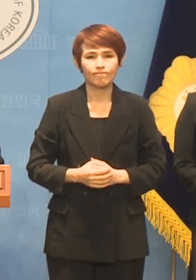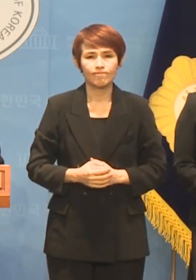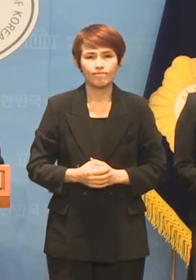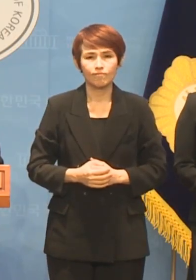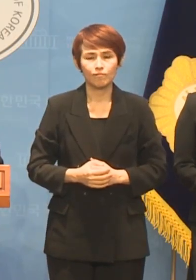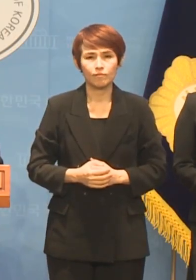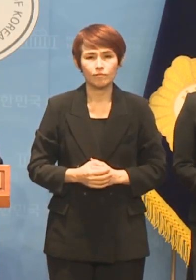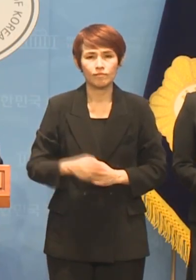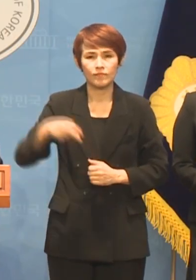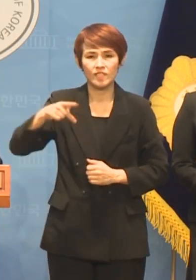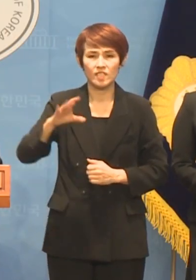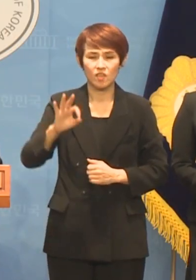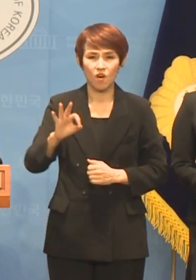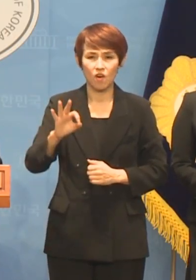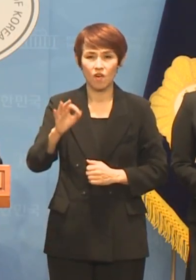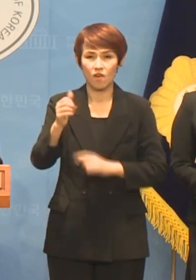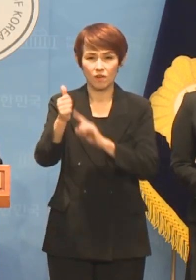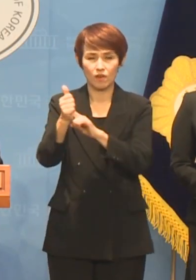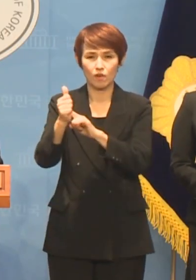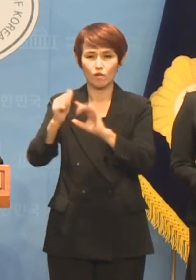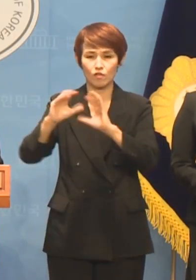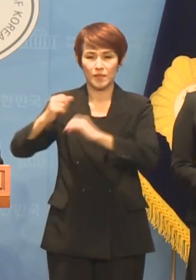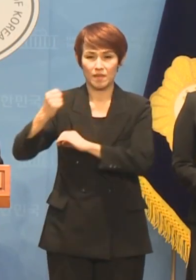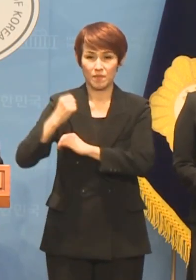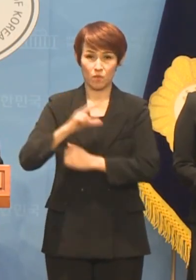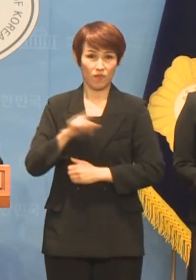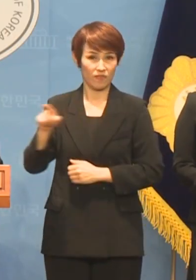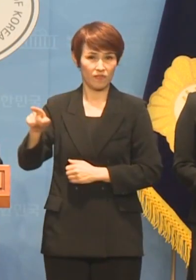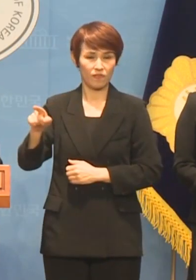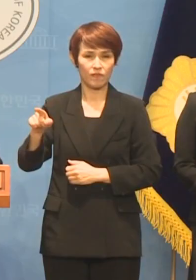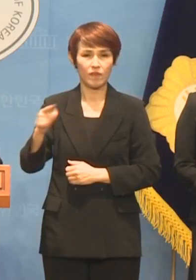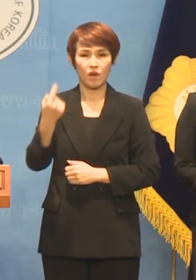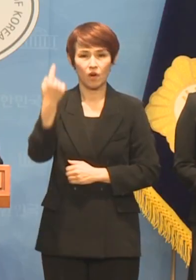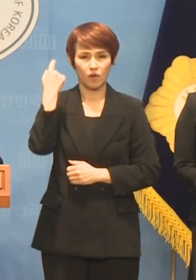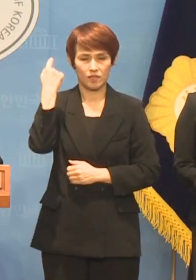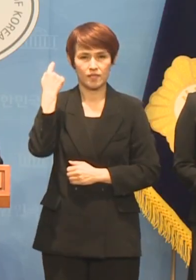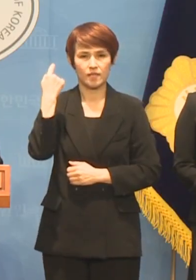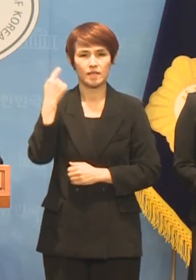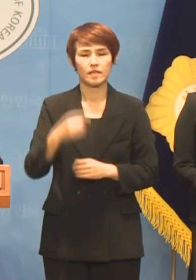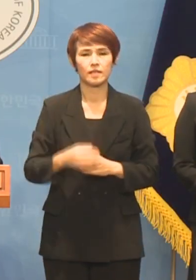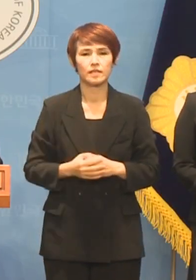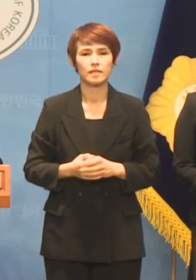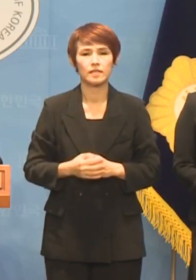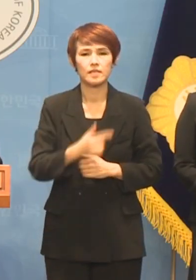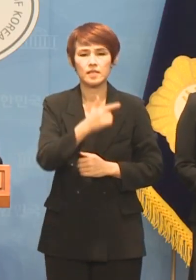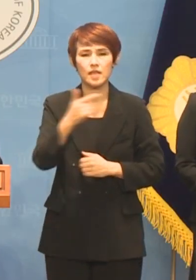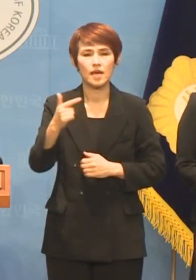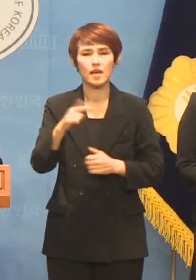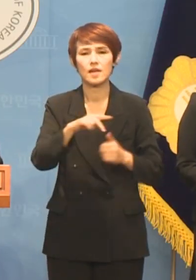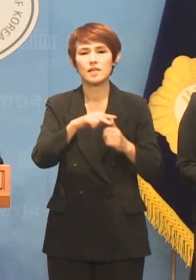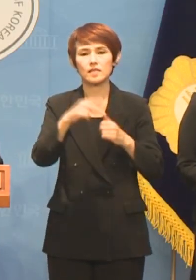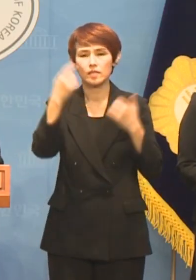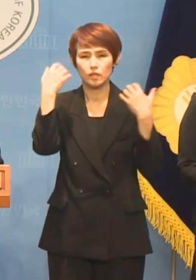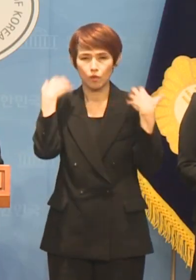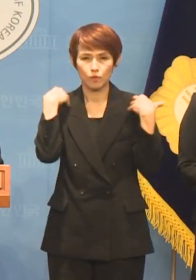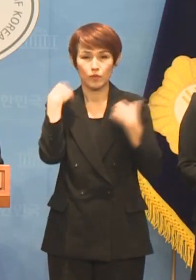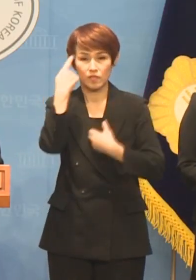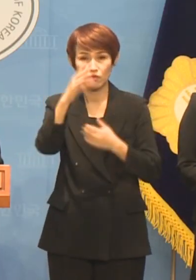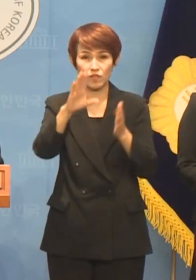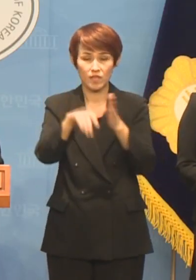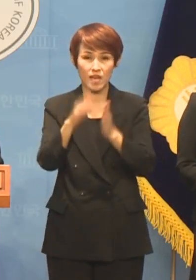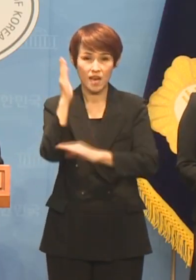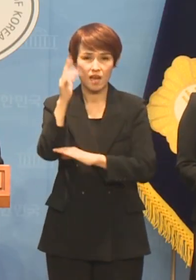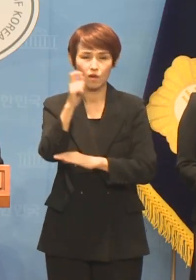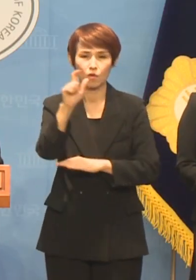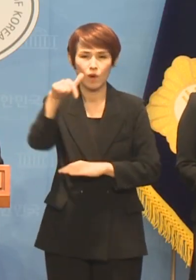게다가 성일종 국민의힘 의원이 어제 12일 대정부 질문에서 언급한